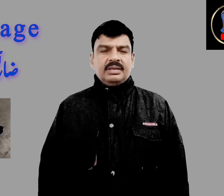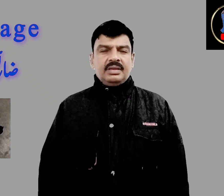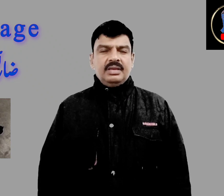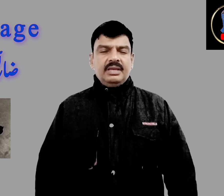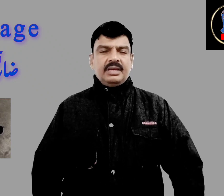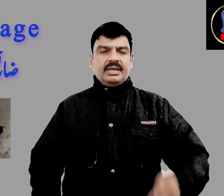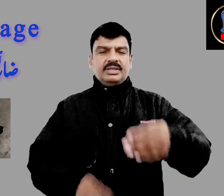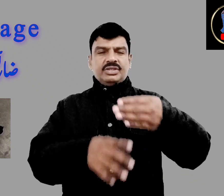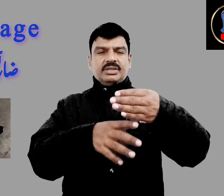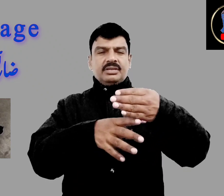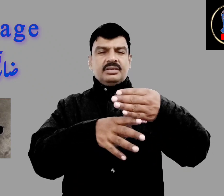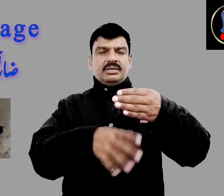लीकेज।